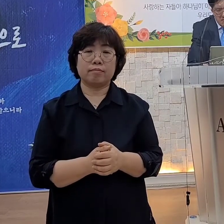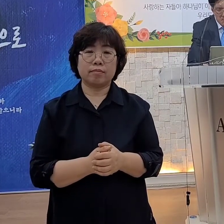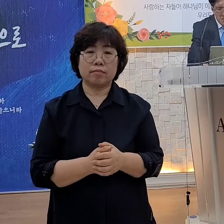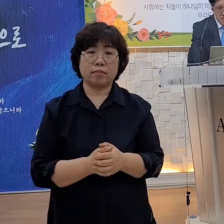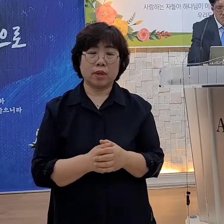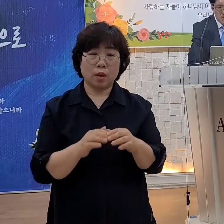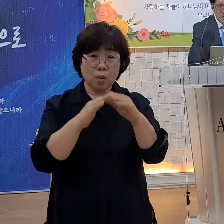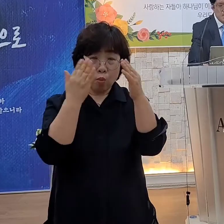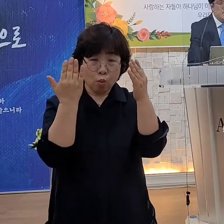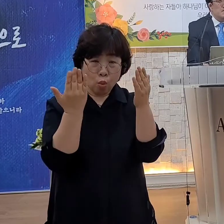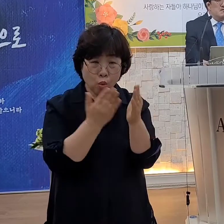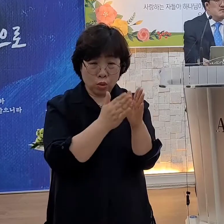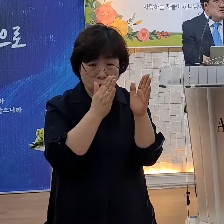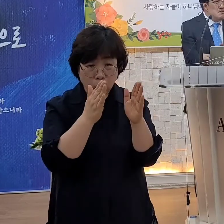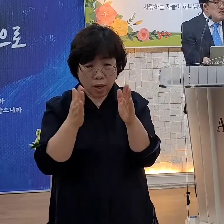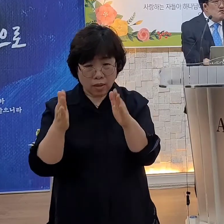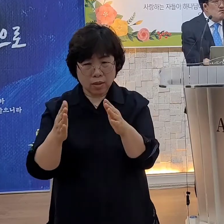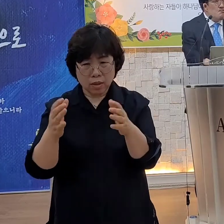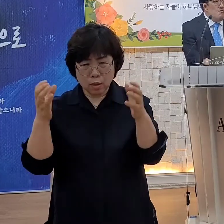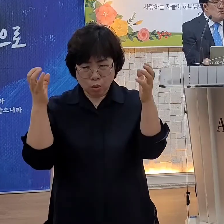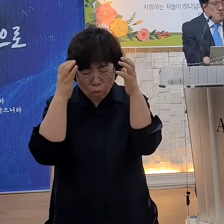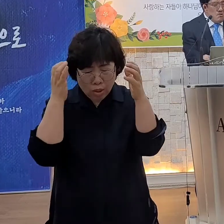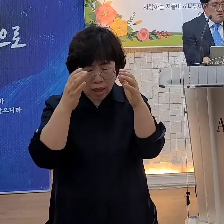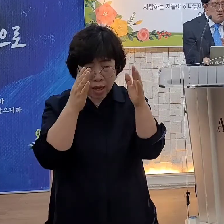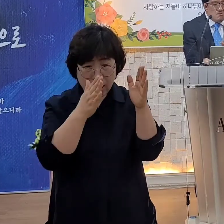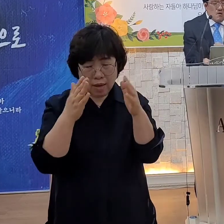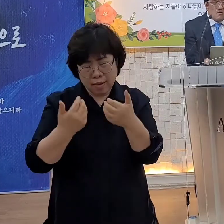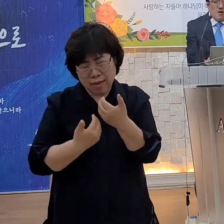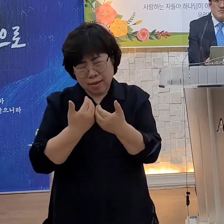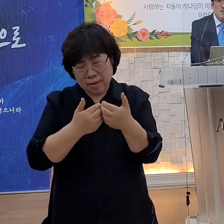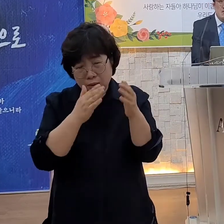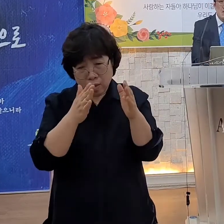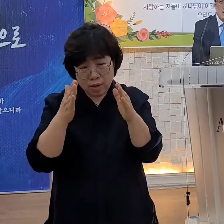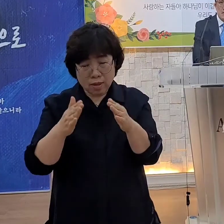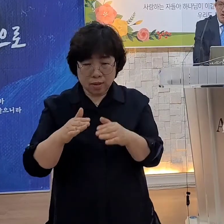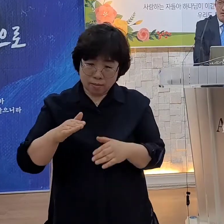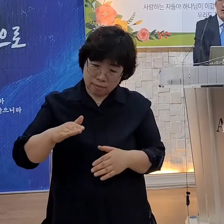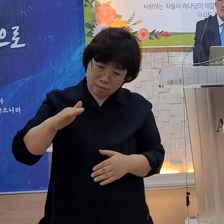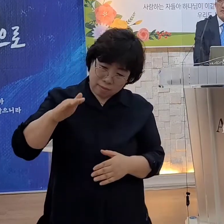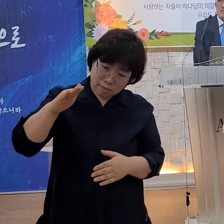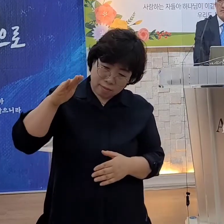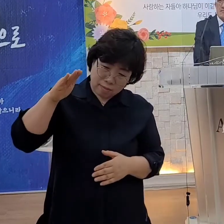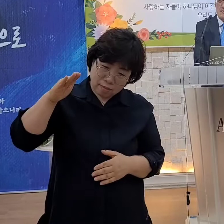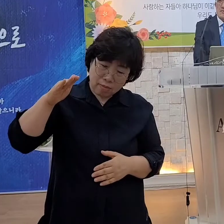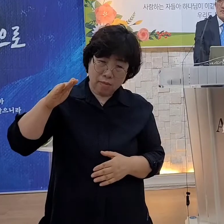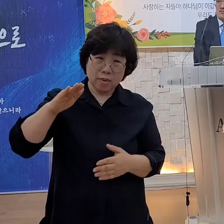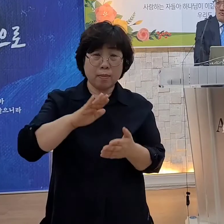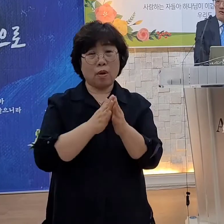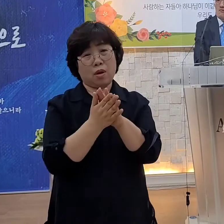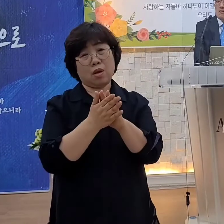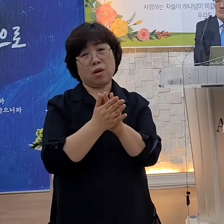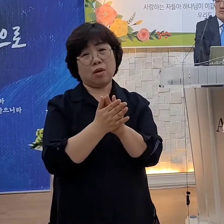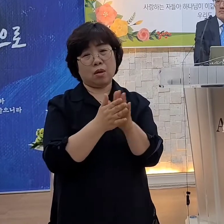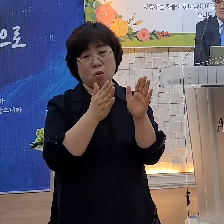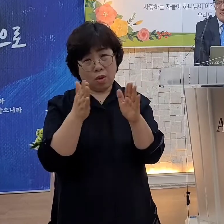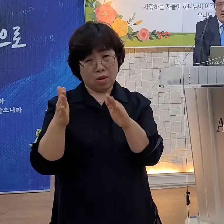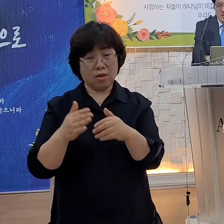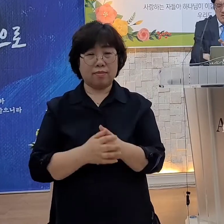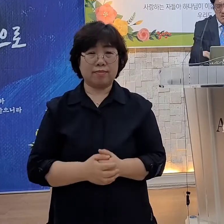우리는 그 모든 것 속에서 지혜롭고 성숙한 사람이 되어가는 거예요. 참 놀라운